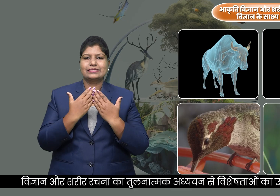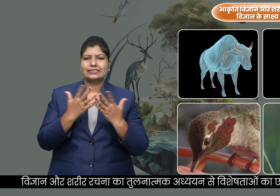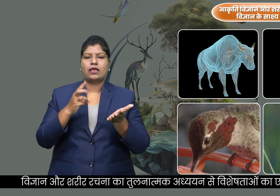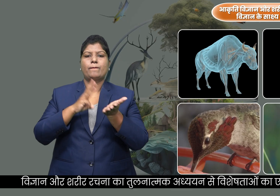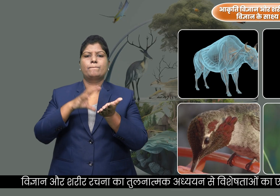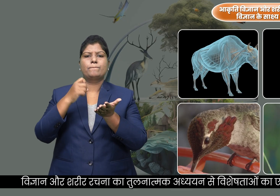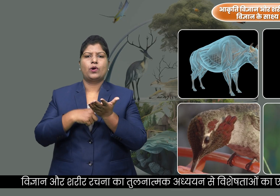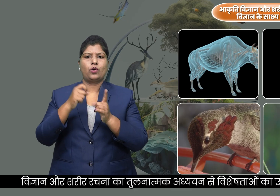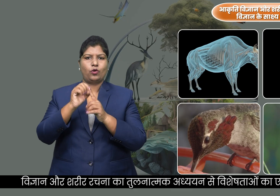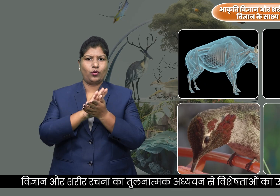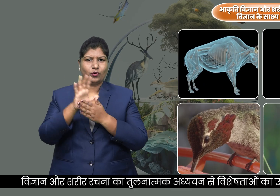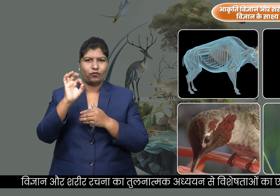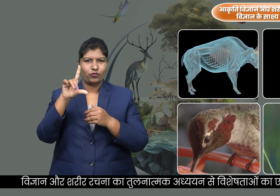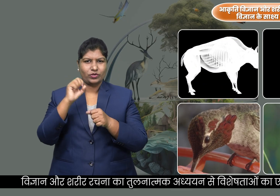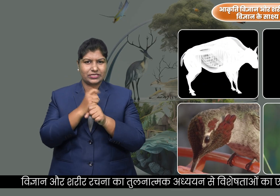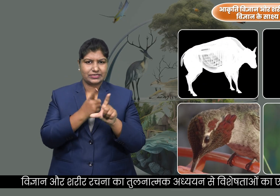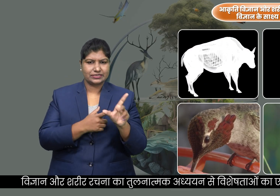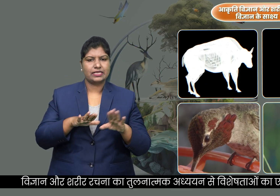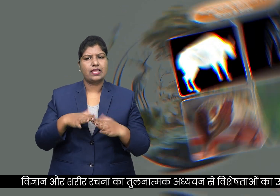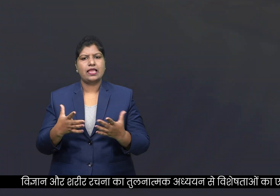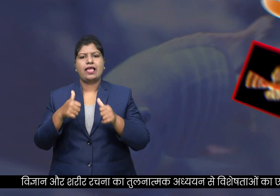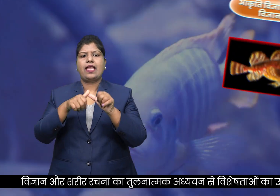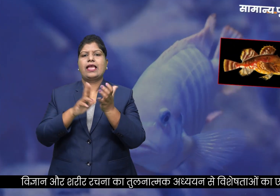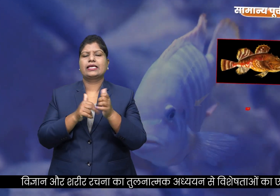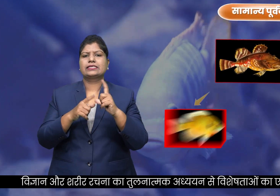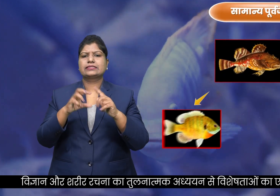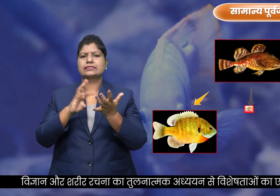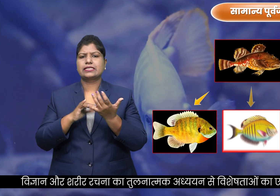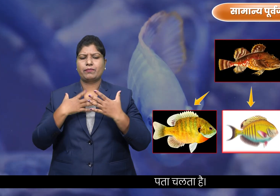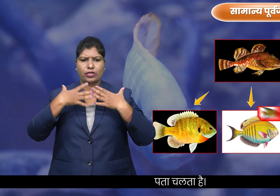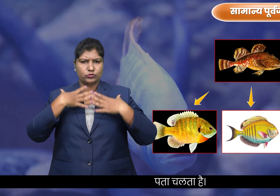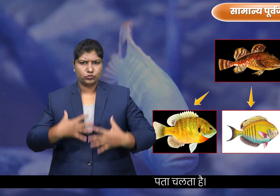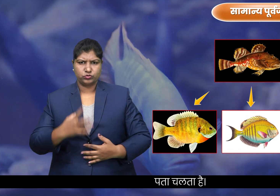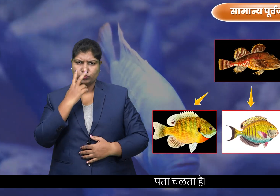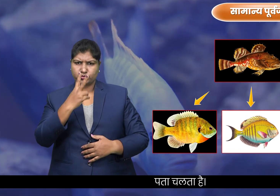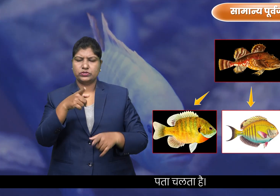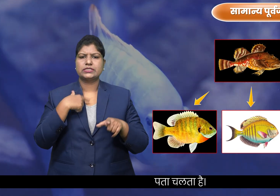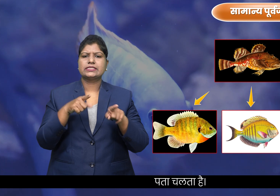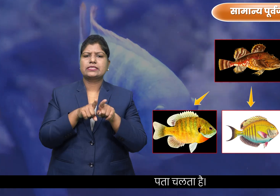का तुलनात्मक अध्ययन से विशेषताओं का एक सामान्य सेट पता चलता है।